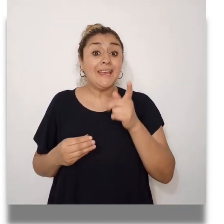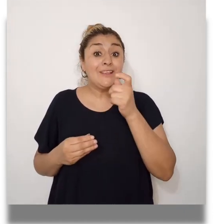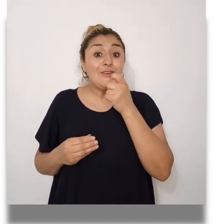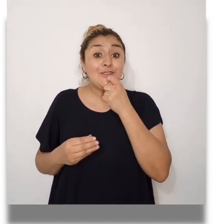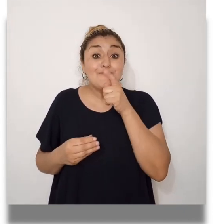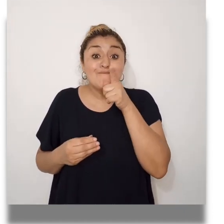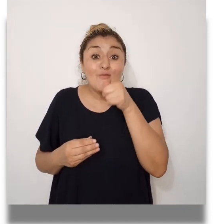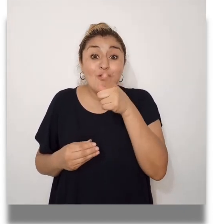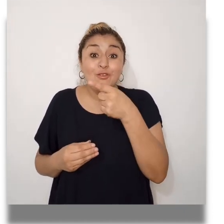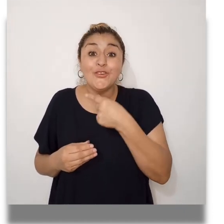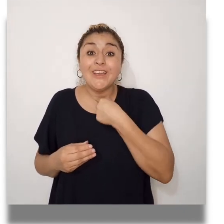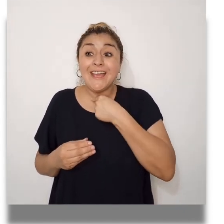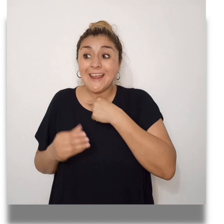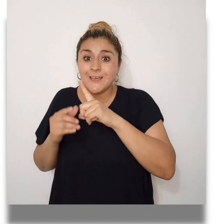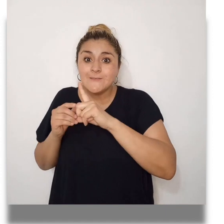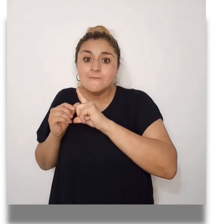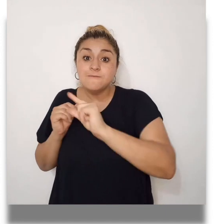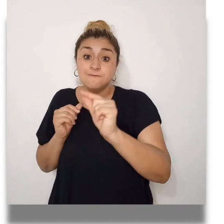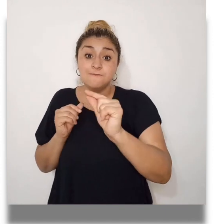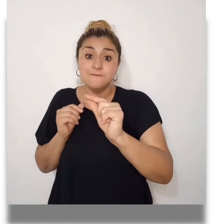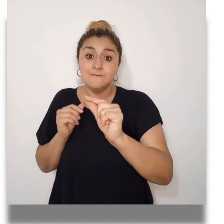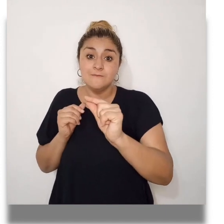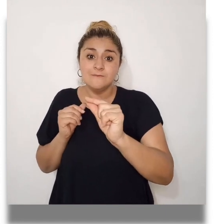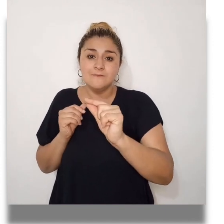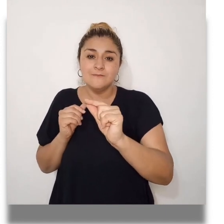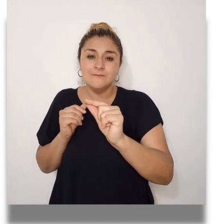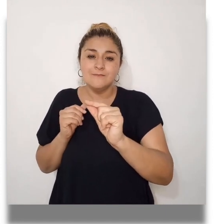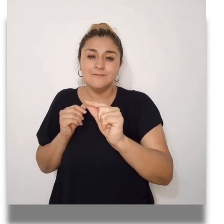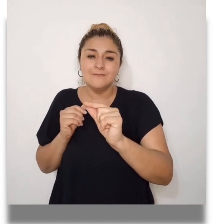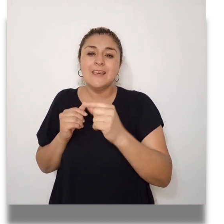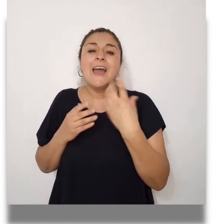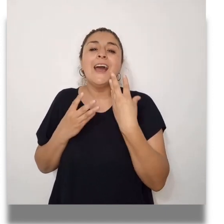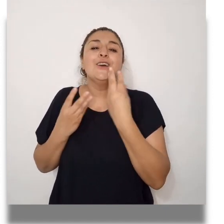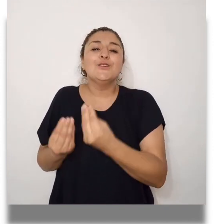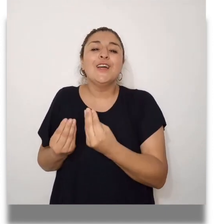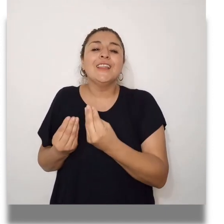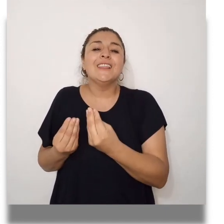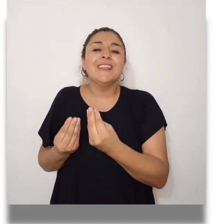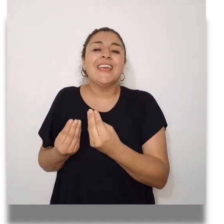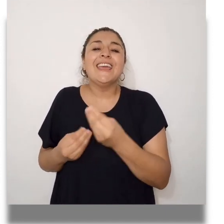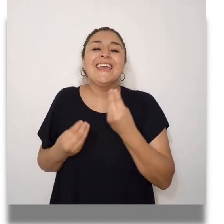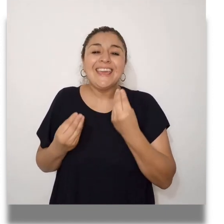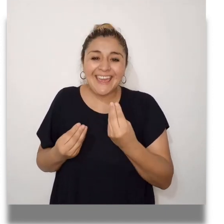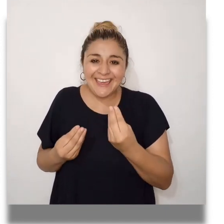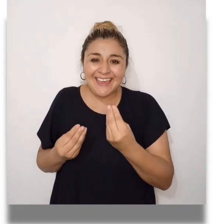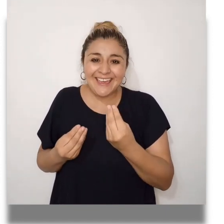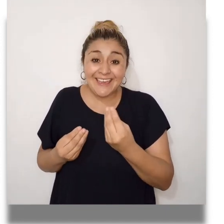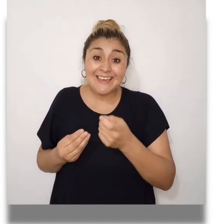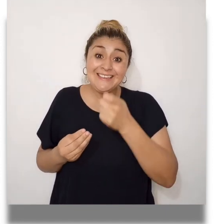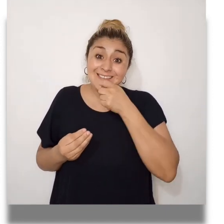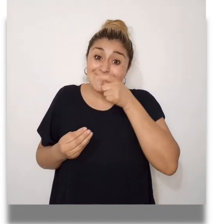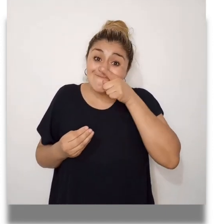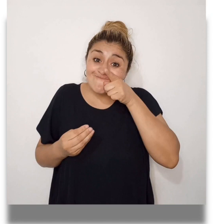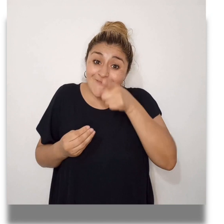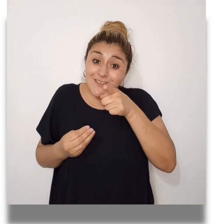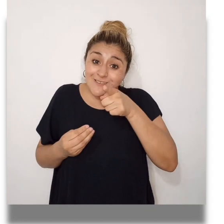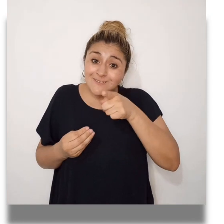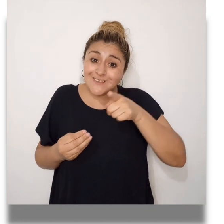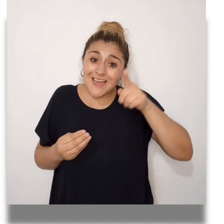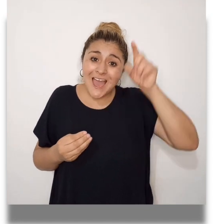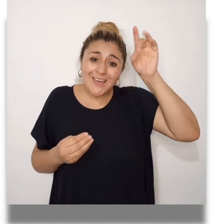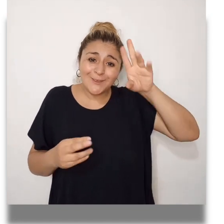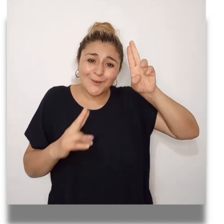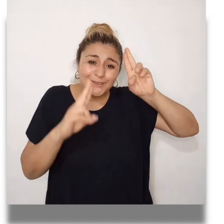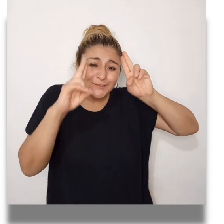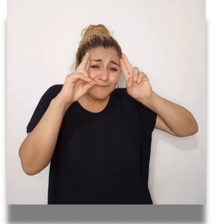esta mujer, c'est la crainte de l'Éternel. Es el temor del Señor. Celui qui peut t'aider à